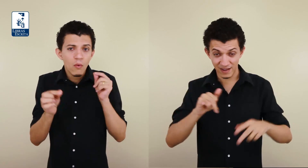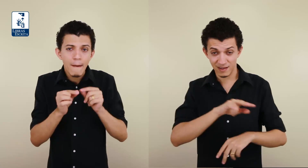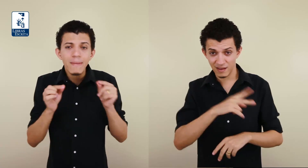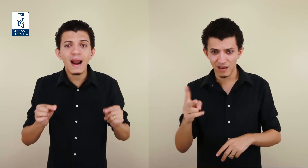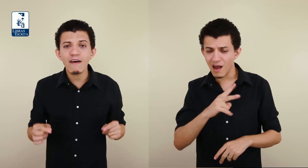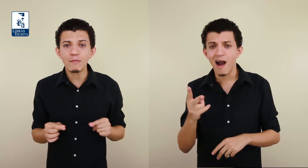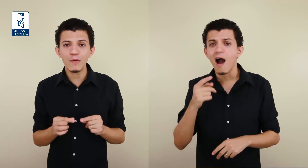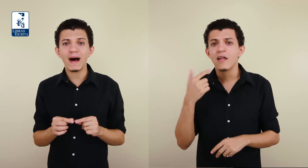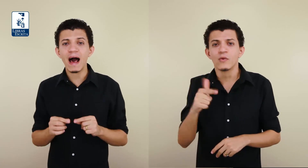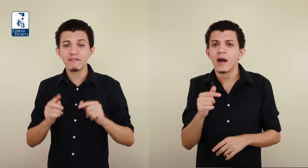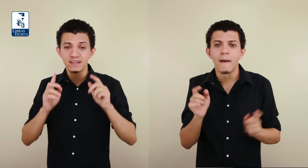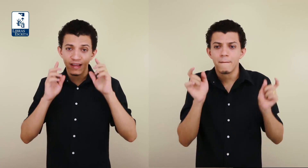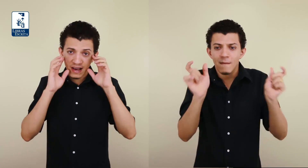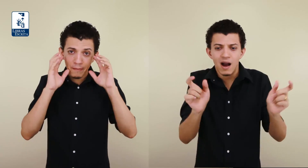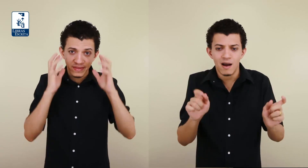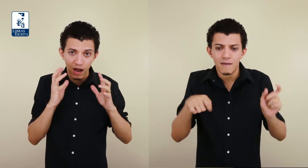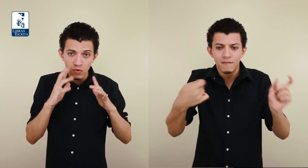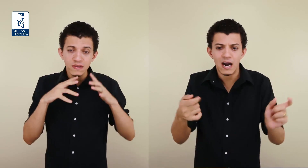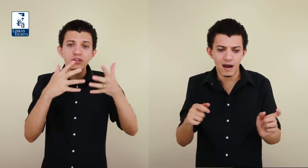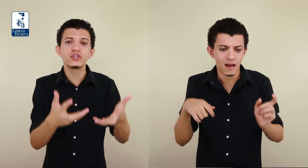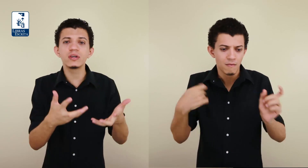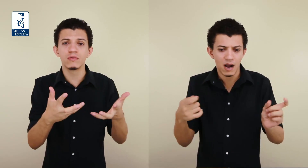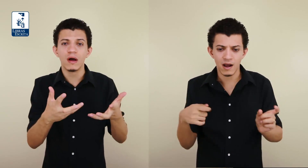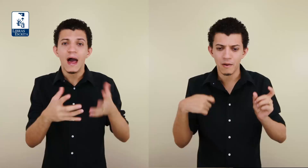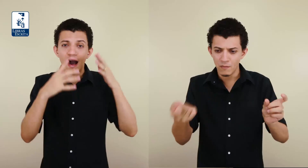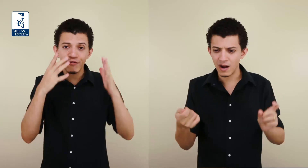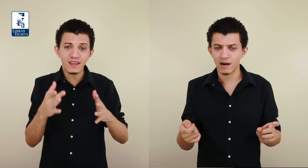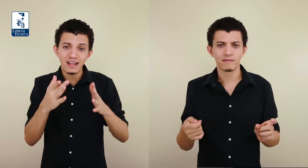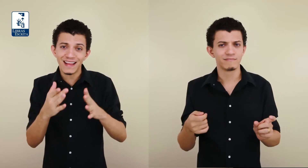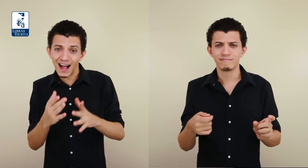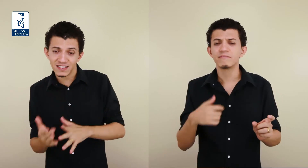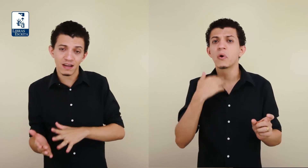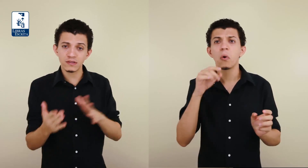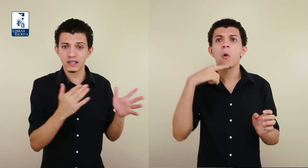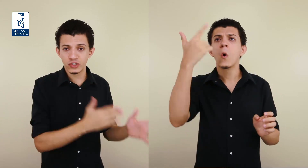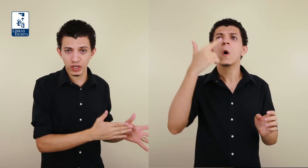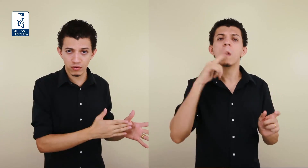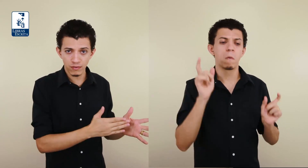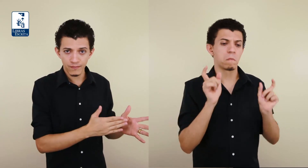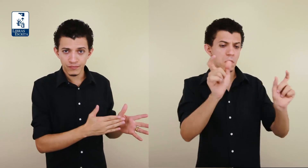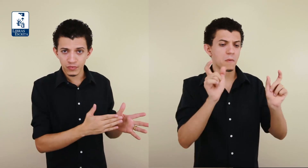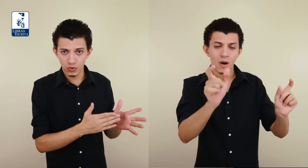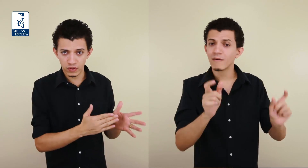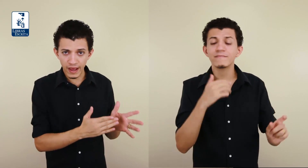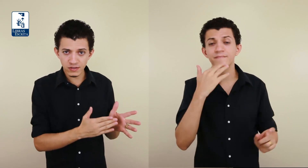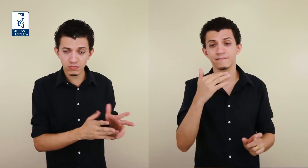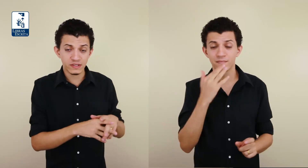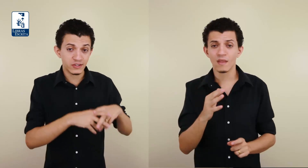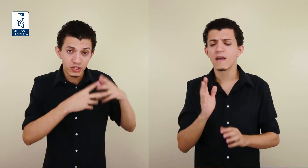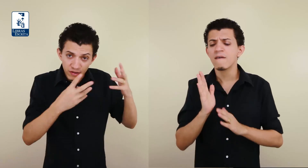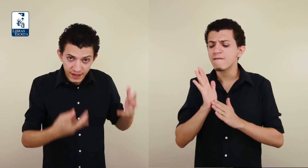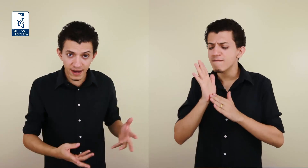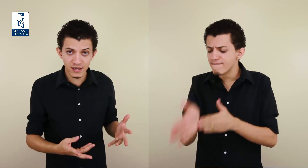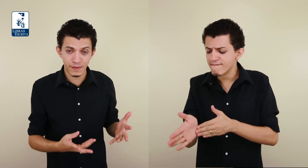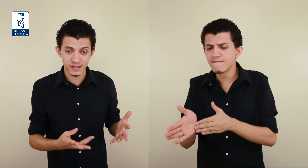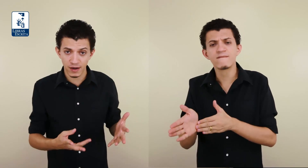é palavra por palavra, você tem que captar o sentido. A fidelidade está no sentido do texto, no sentido daquela